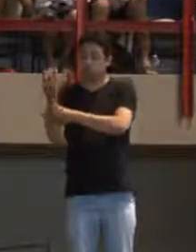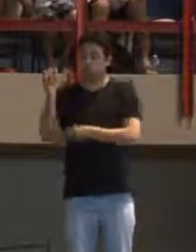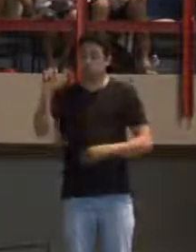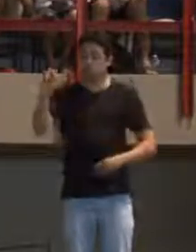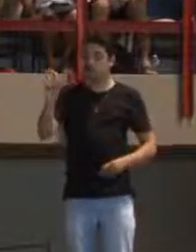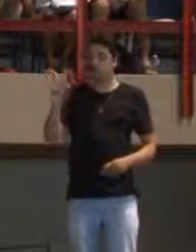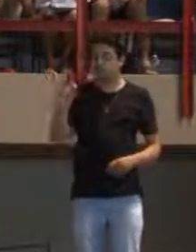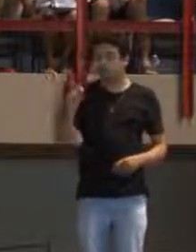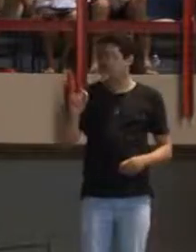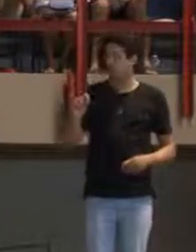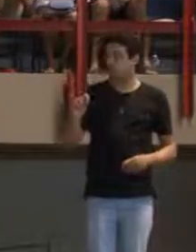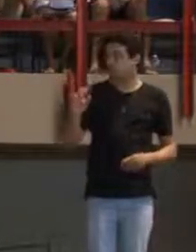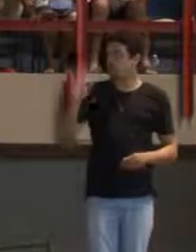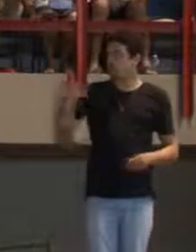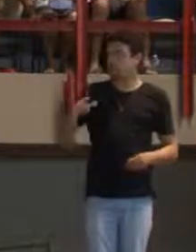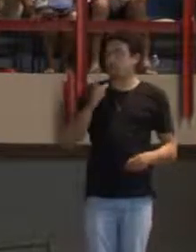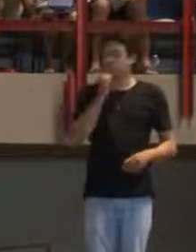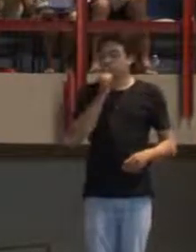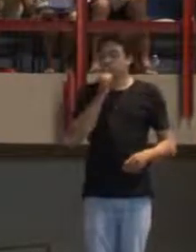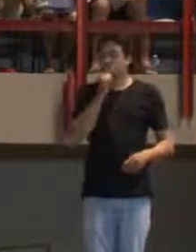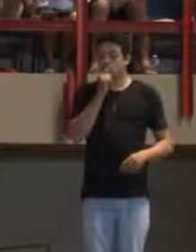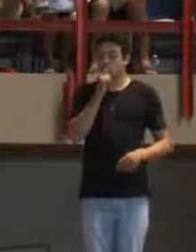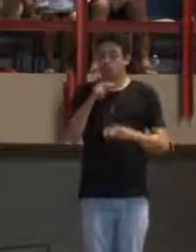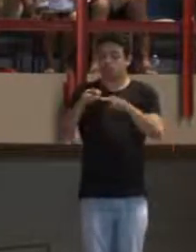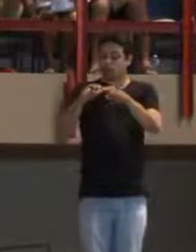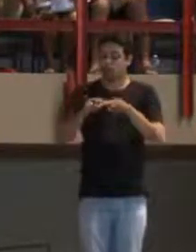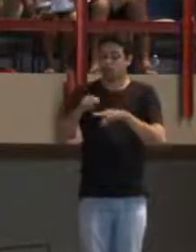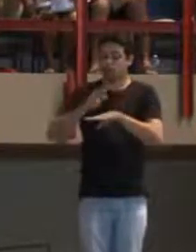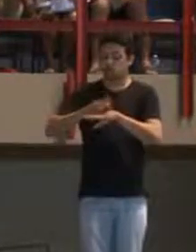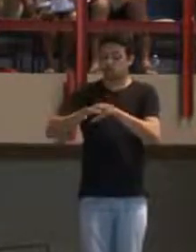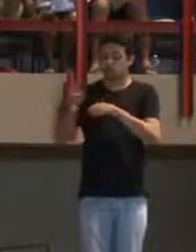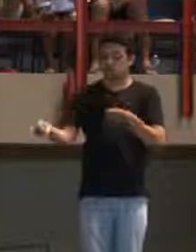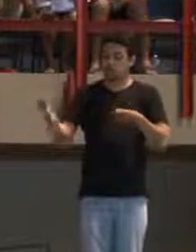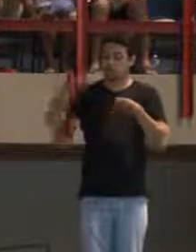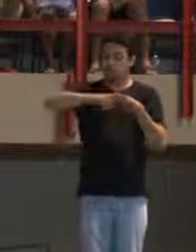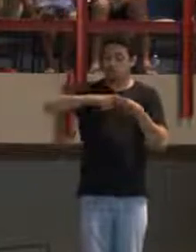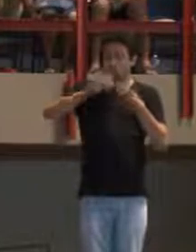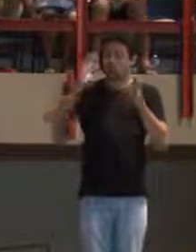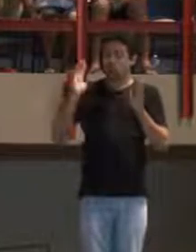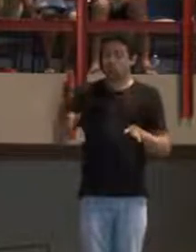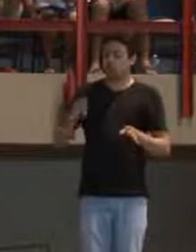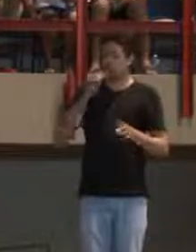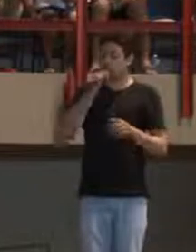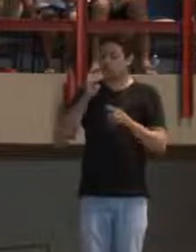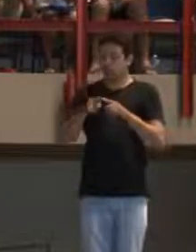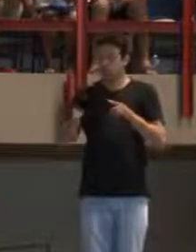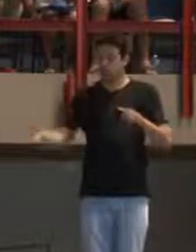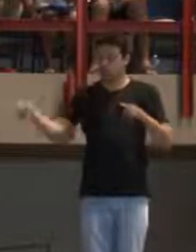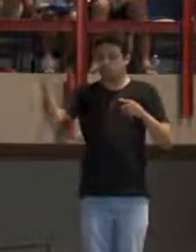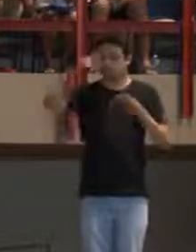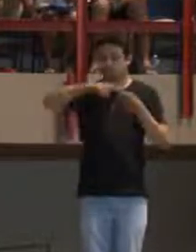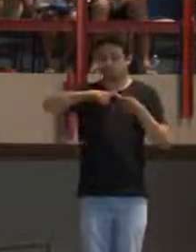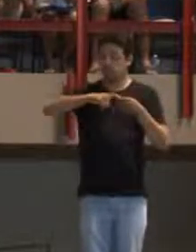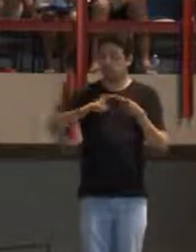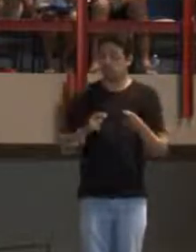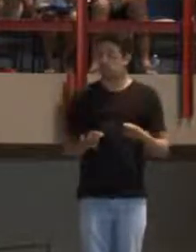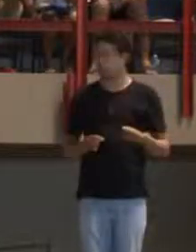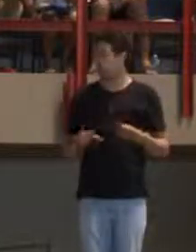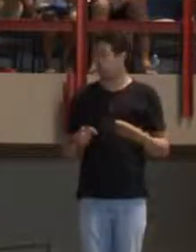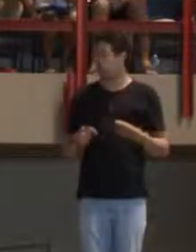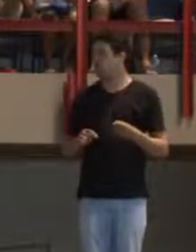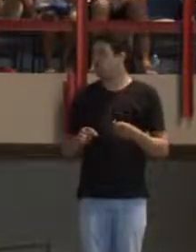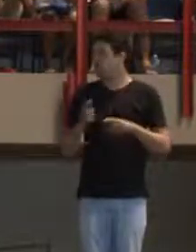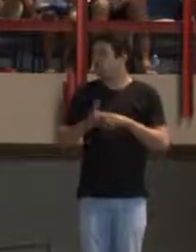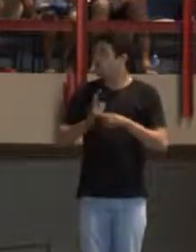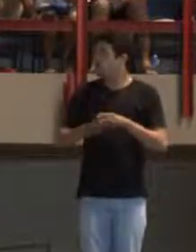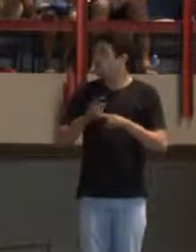gente? Água. Essa reação contrária aí, ó, é a reação da direita para a esquerda. Gente,